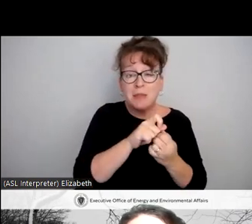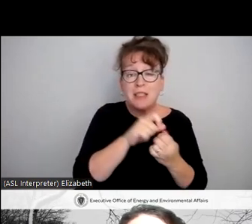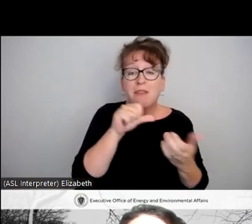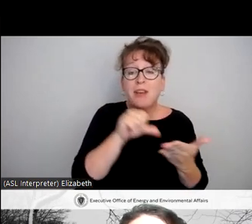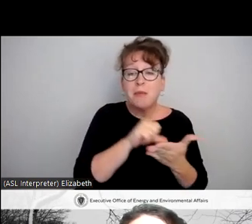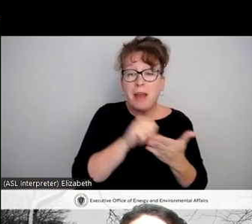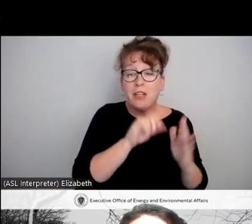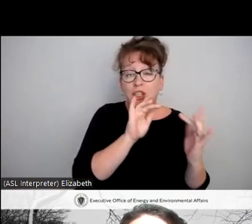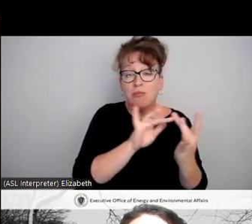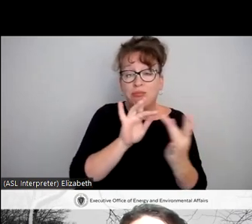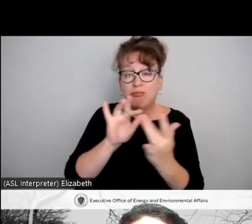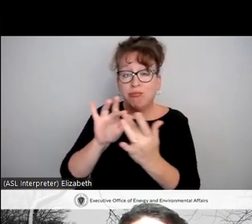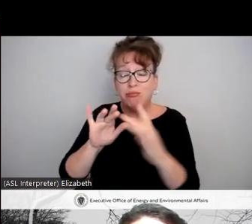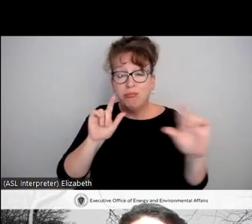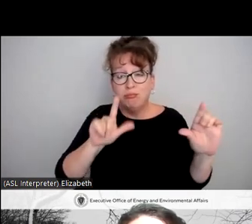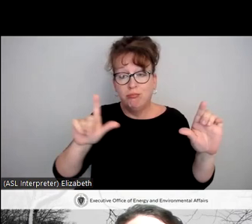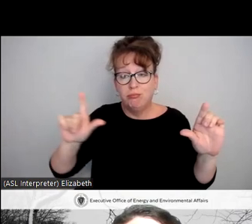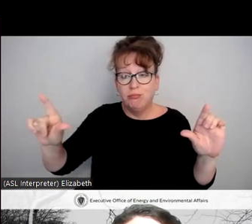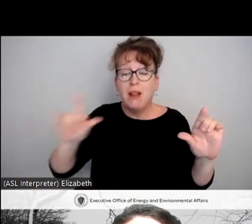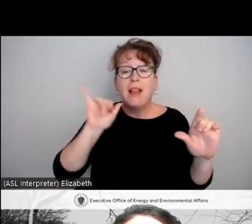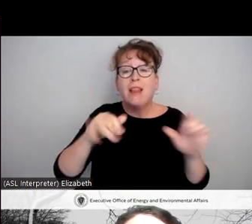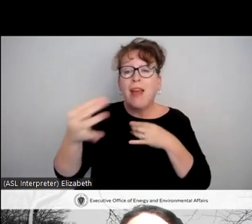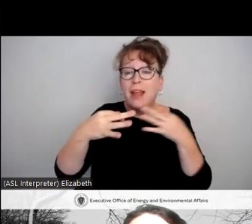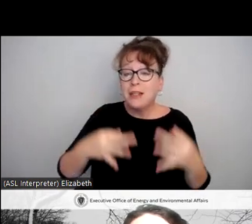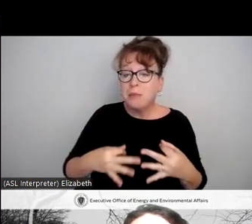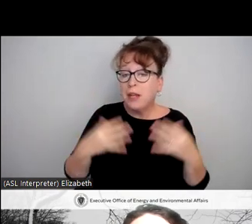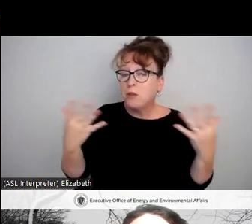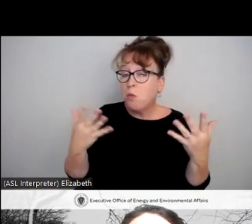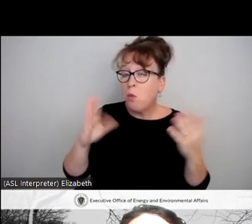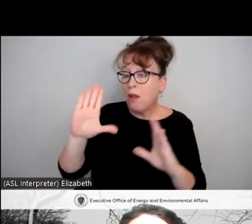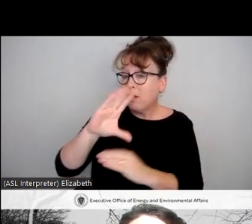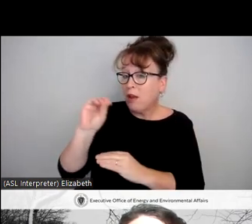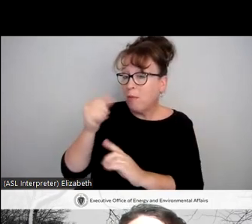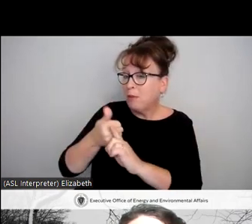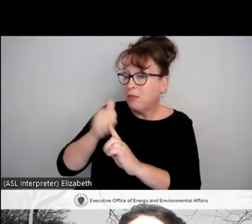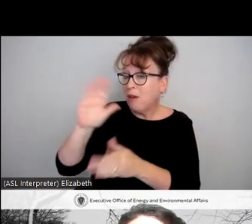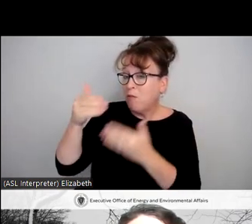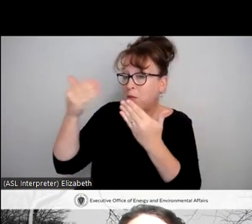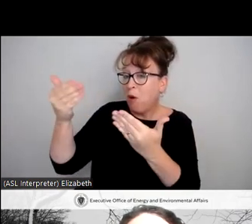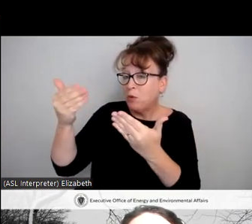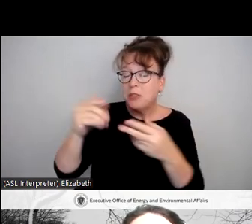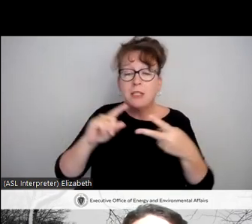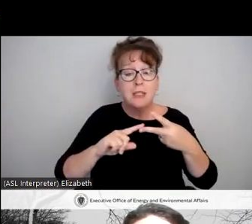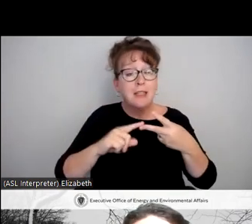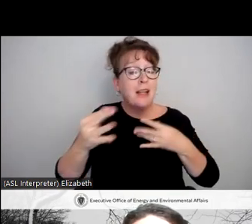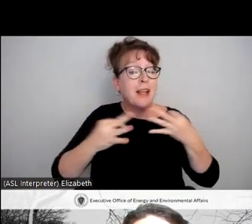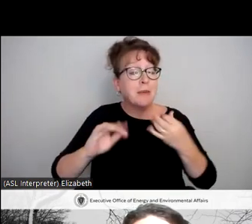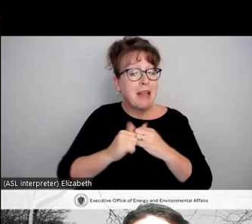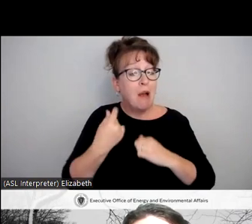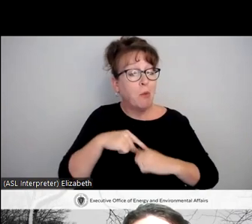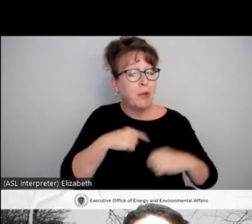raids estamos tratando de hacer los páginas específicas de qu es lo que están